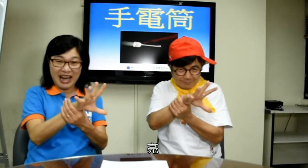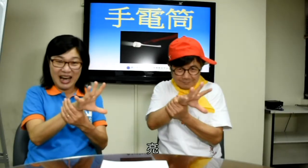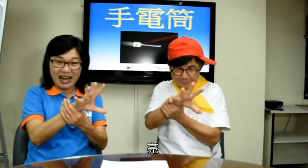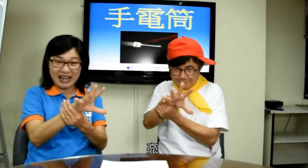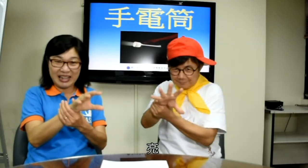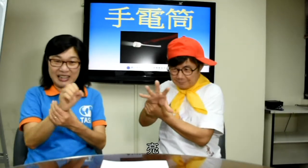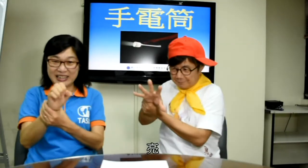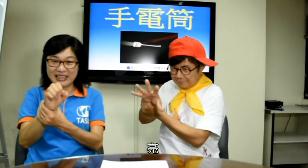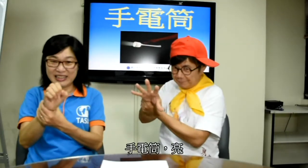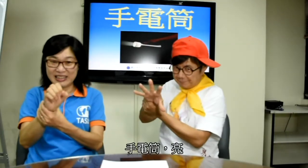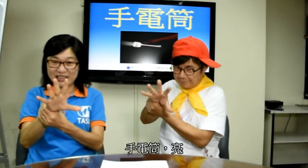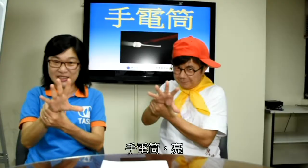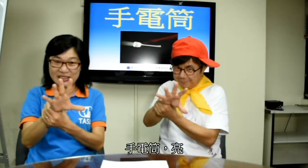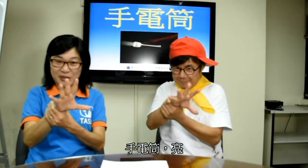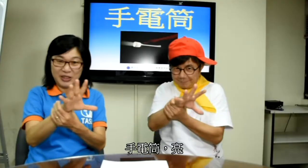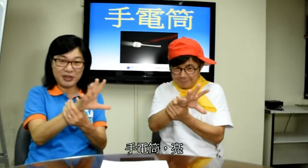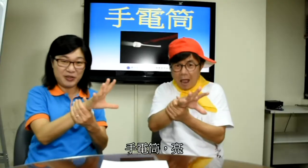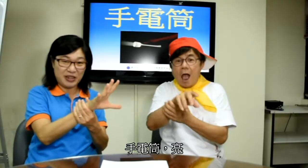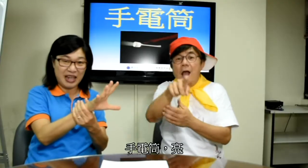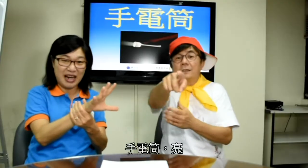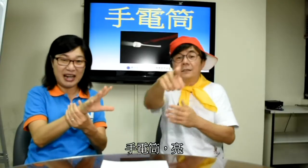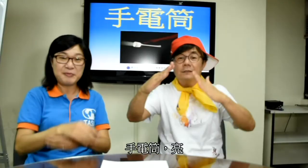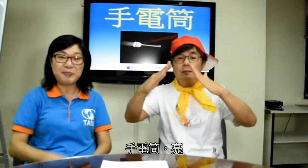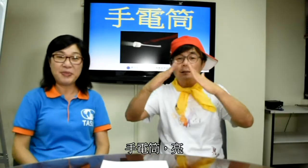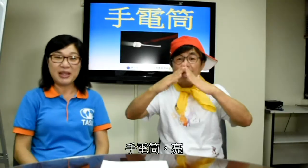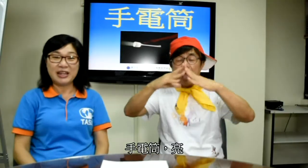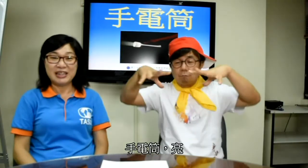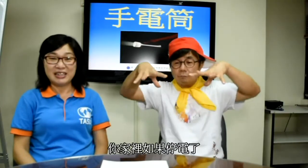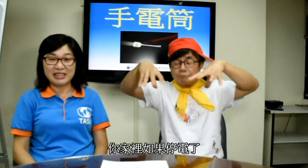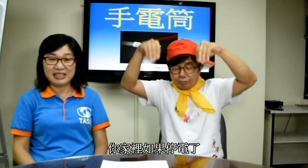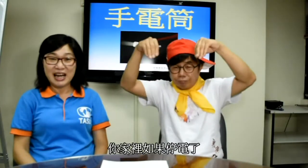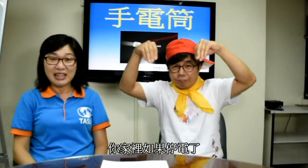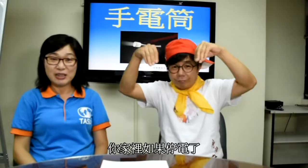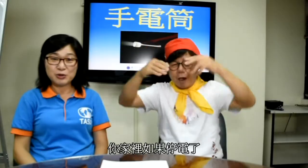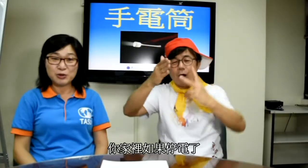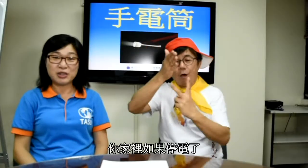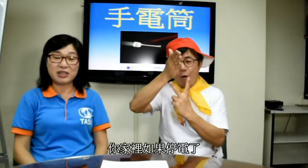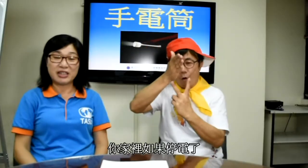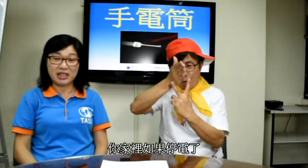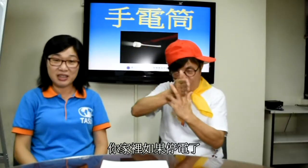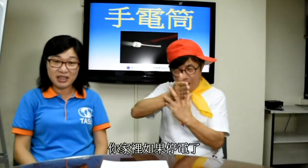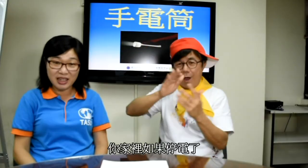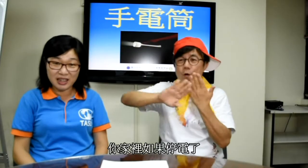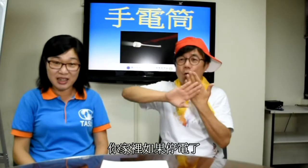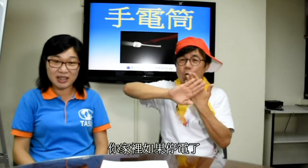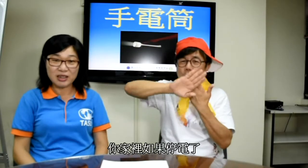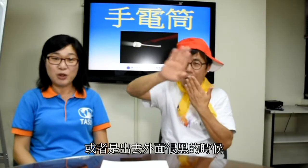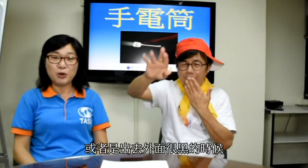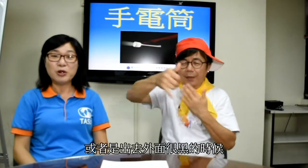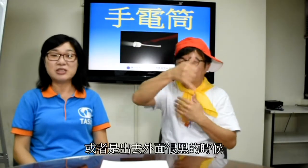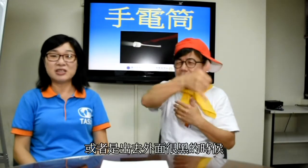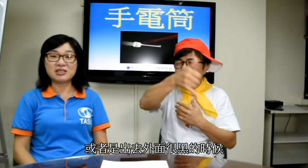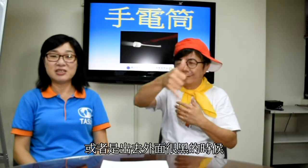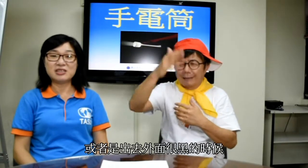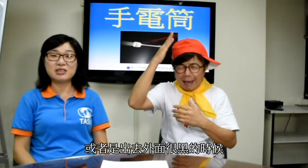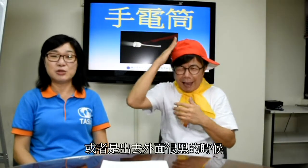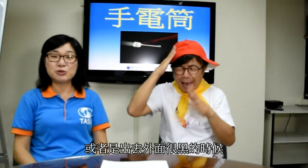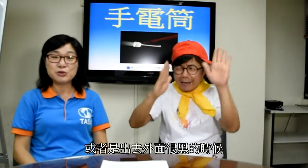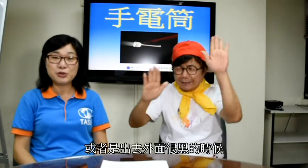亮，手电筒亮。你家里如果停电了，或者是出去外